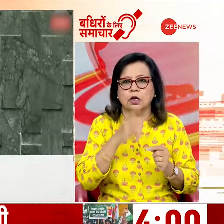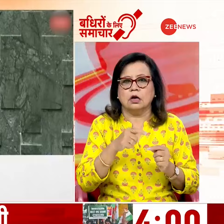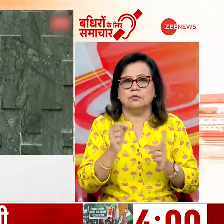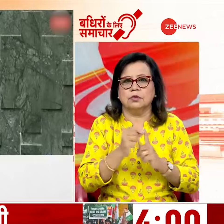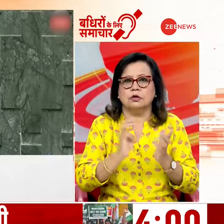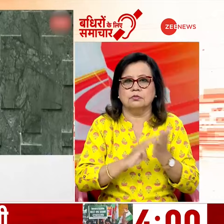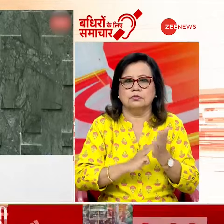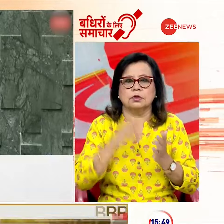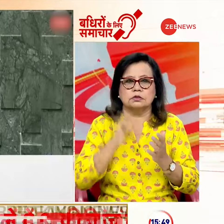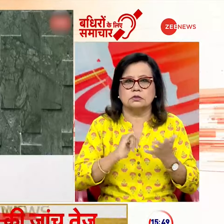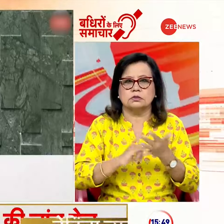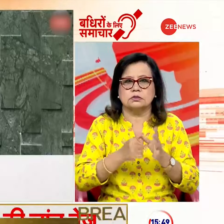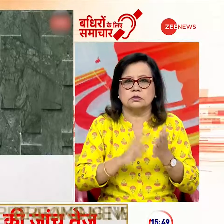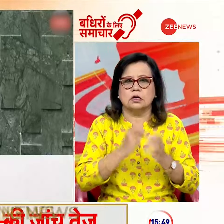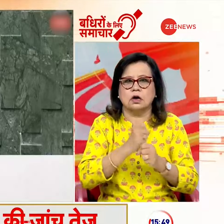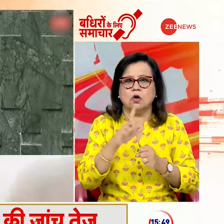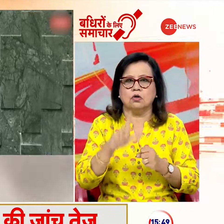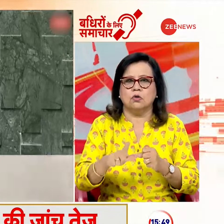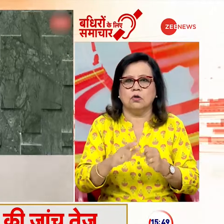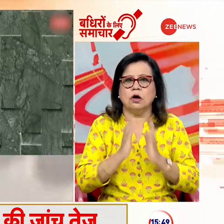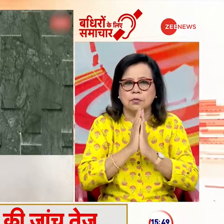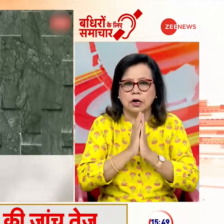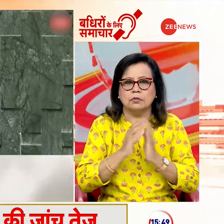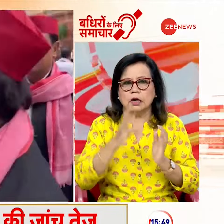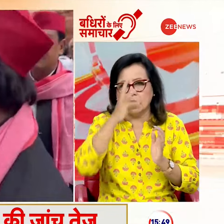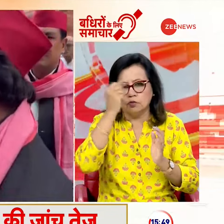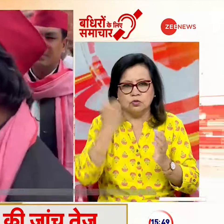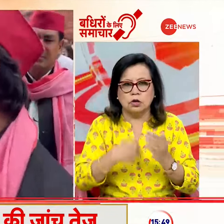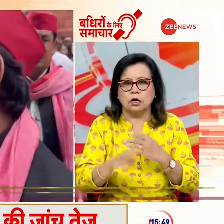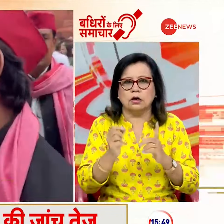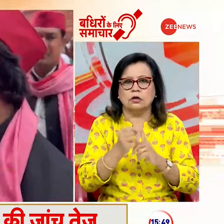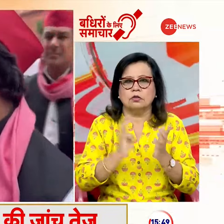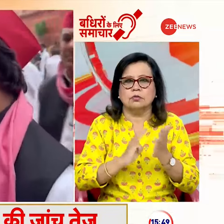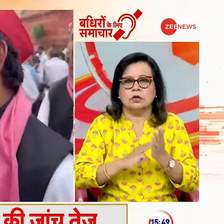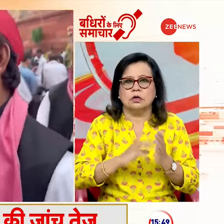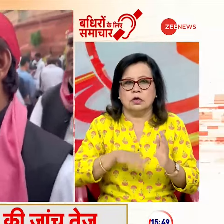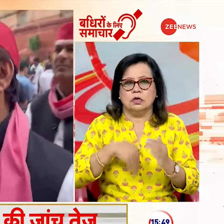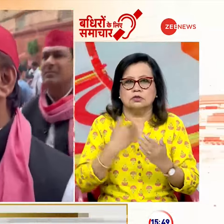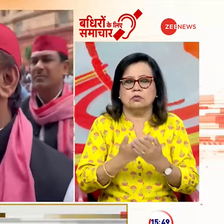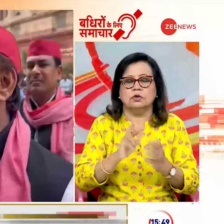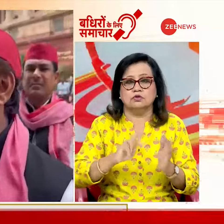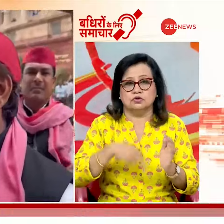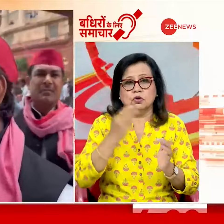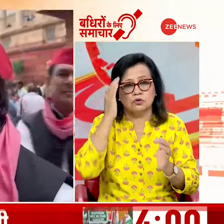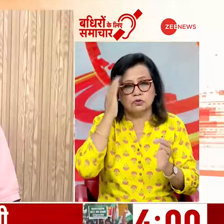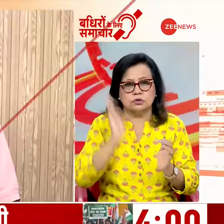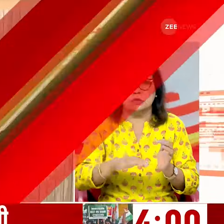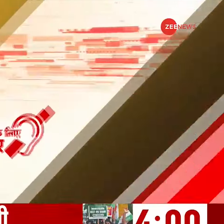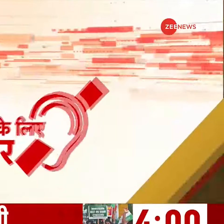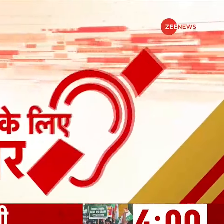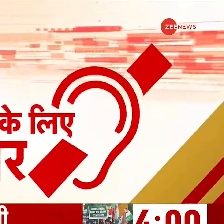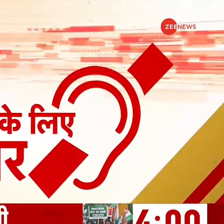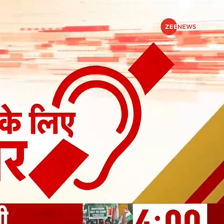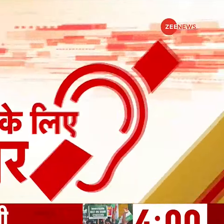कि पीएम भी सेंगोल को प्रणाम करना भूल गए, पीएम की इच्छा भी कुछ और होगी।